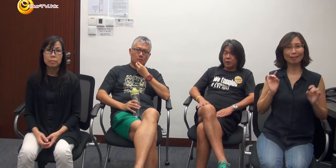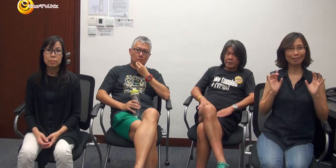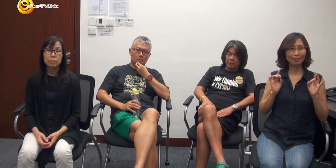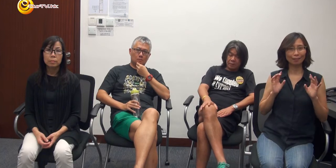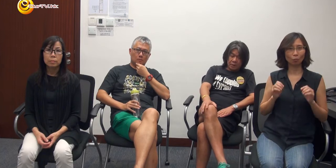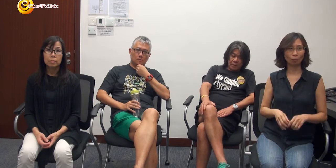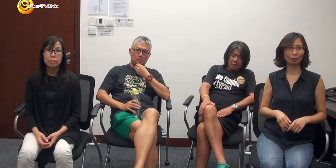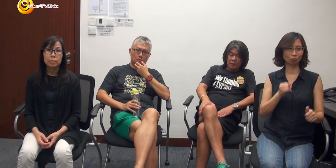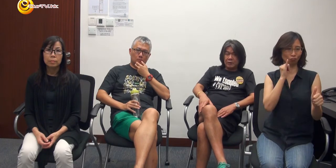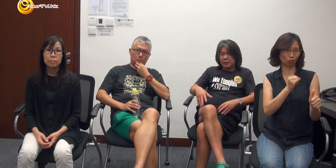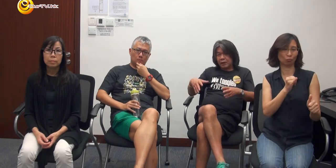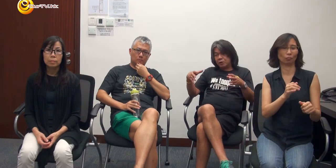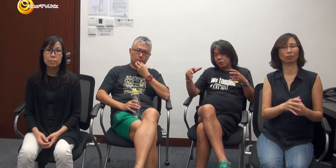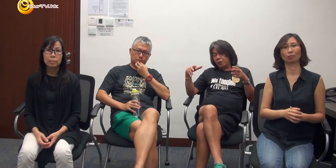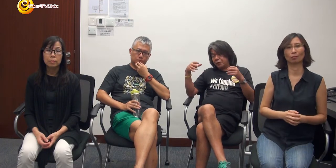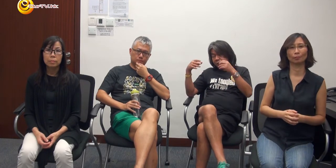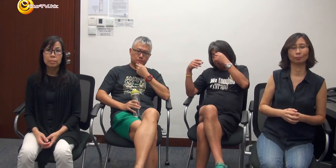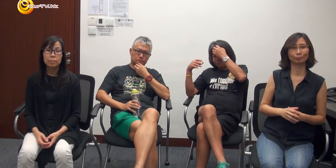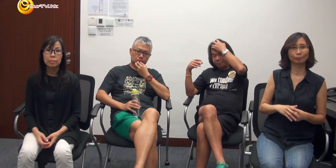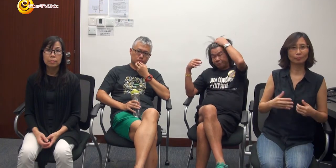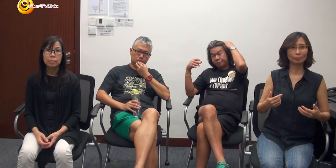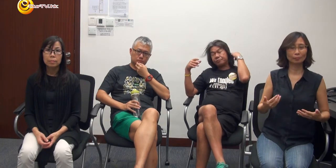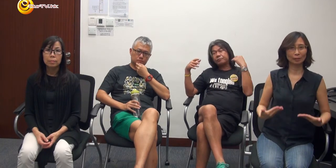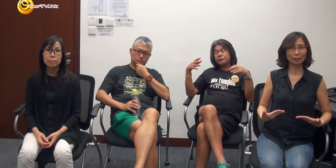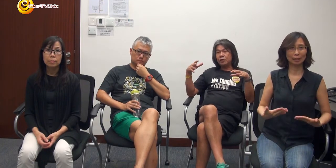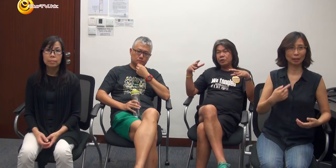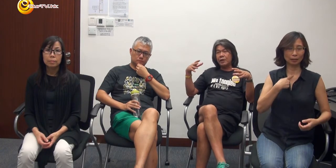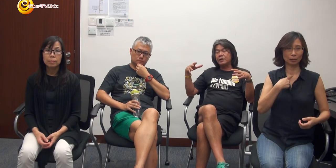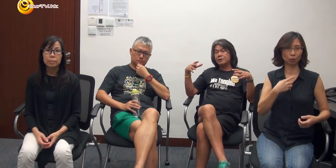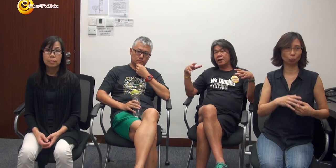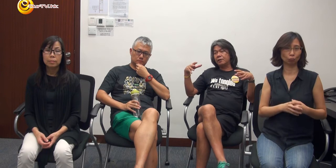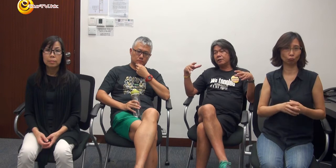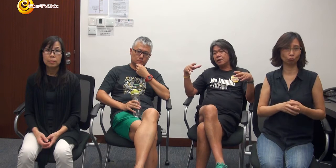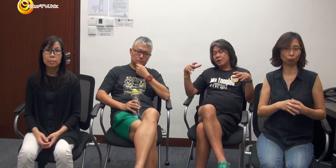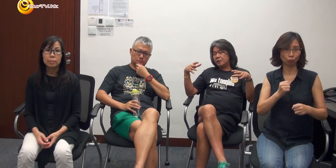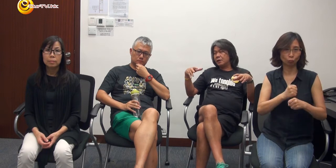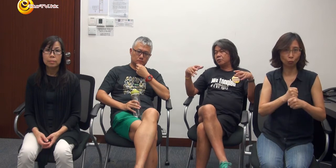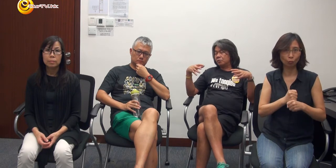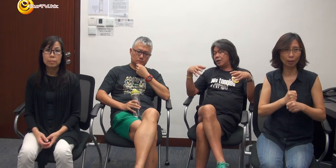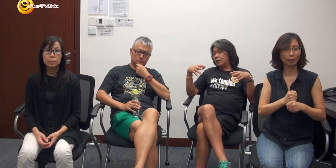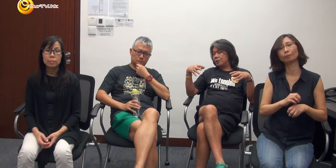其實我覺得而家要去處理呢件事就係善後同埋